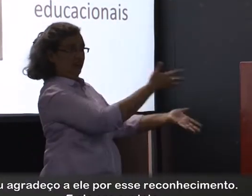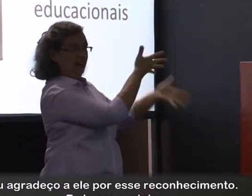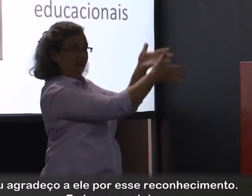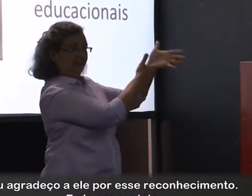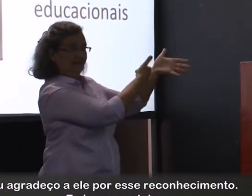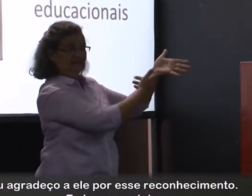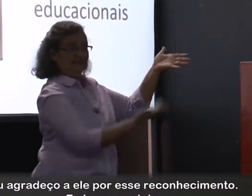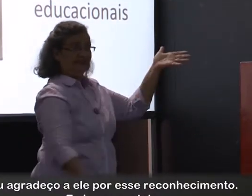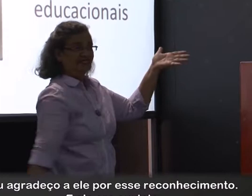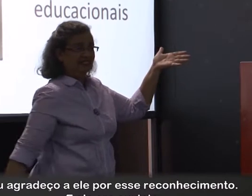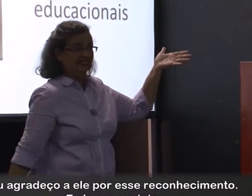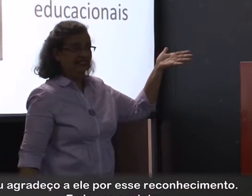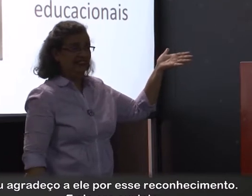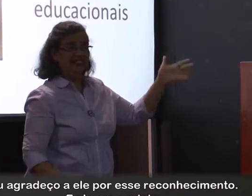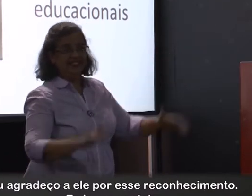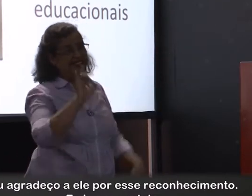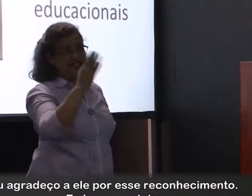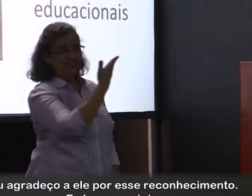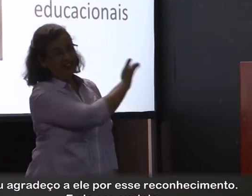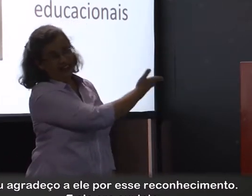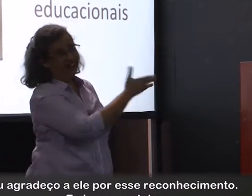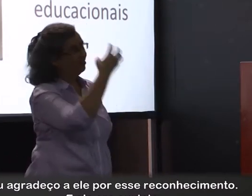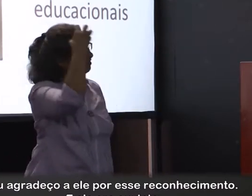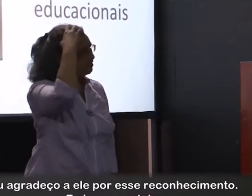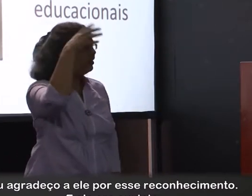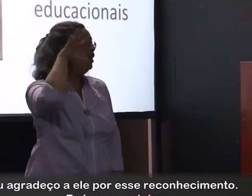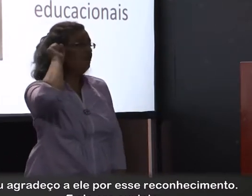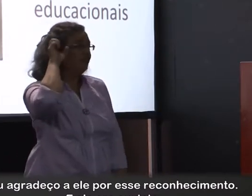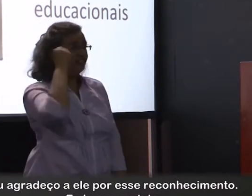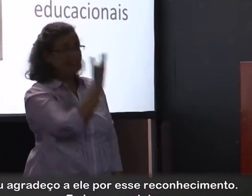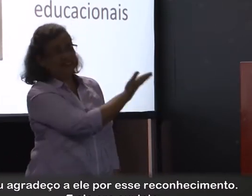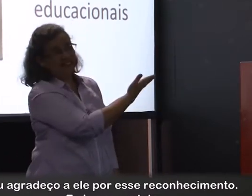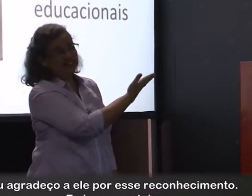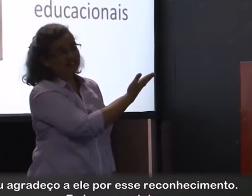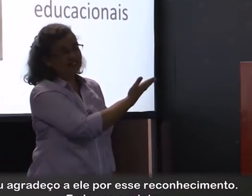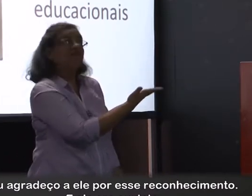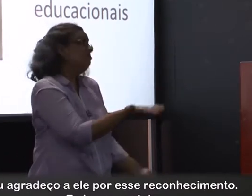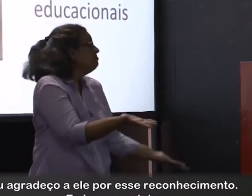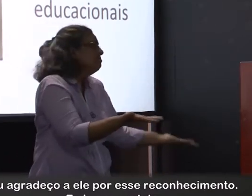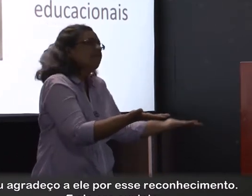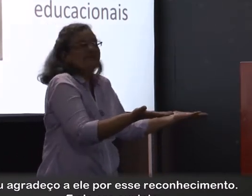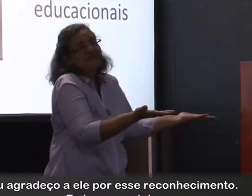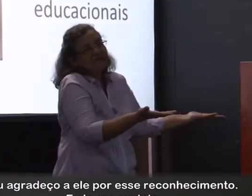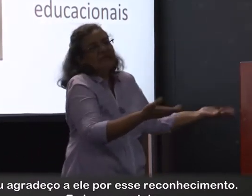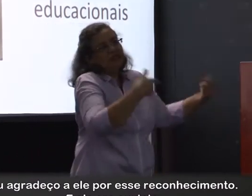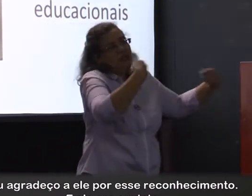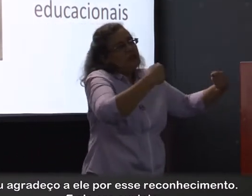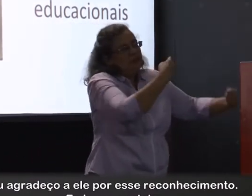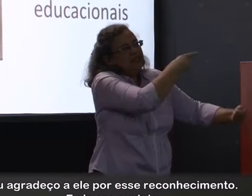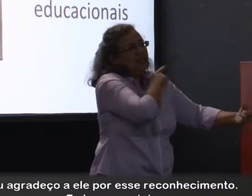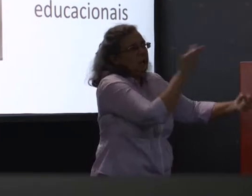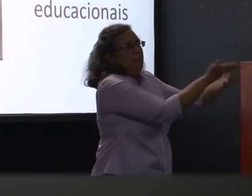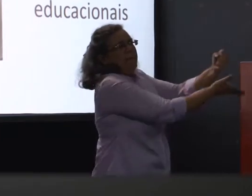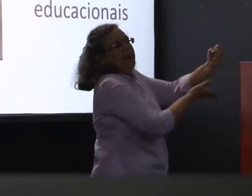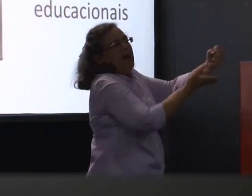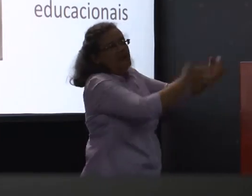Eu agradeço a ele por esse reconhecimento, e ele era ouvinte.